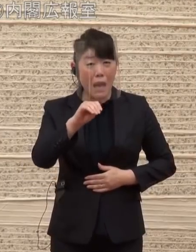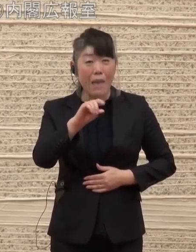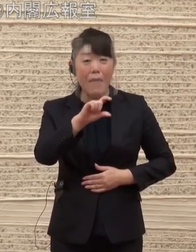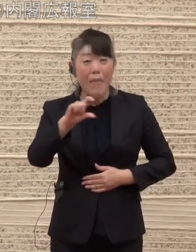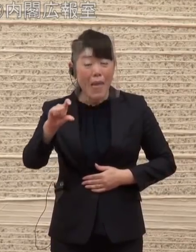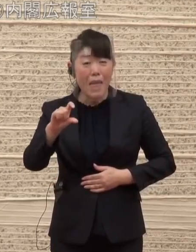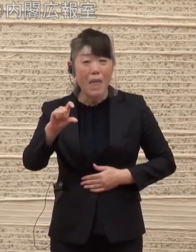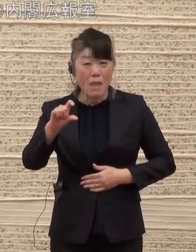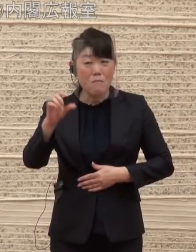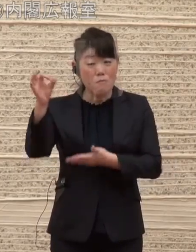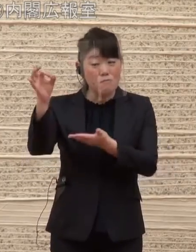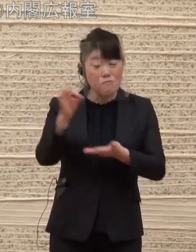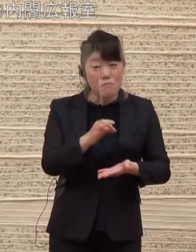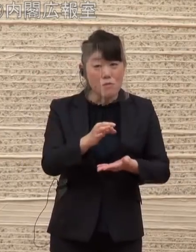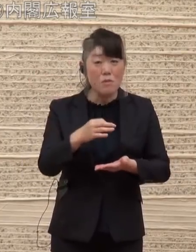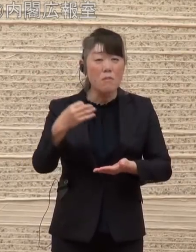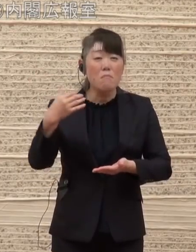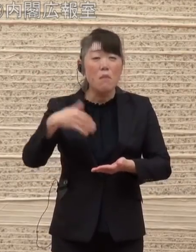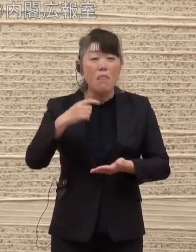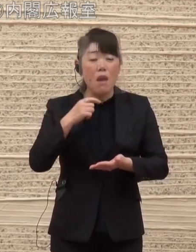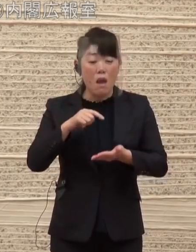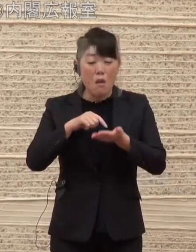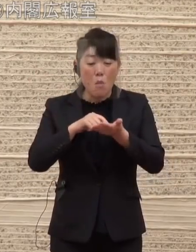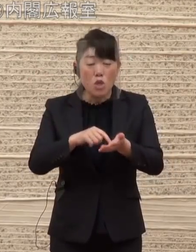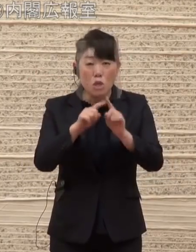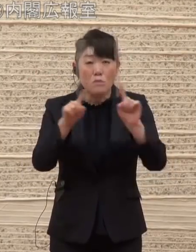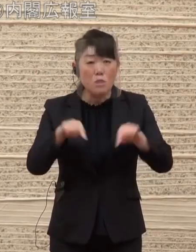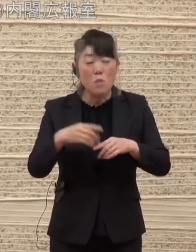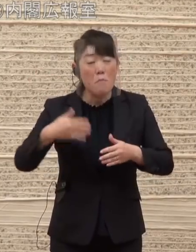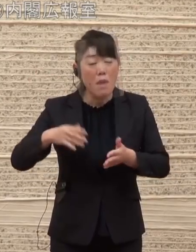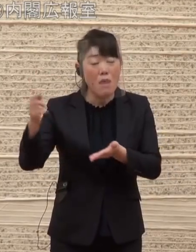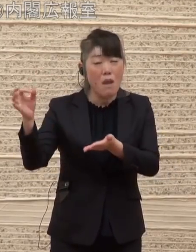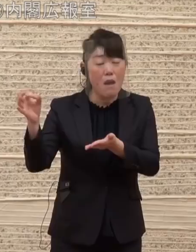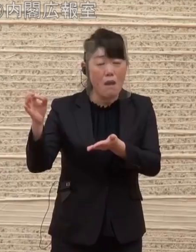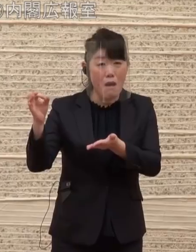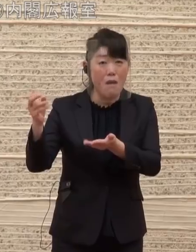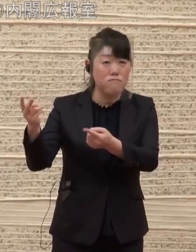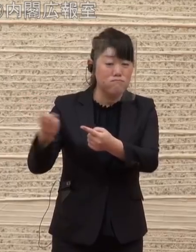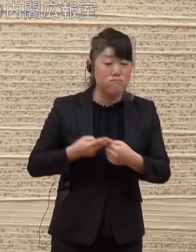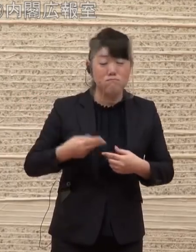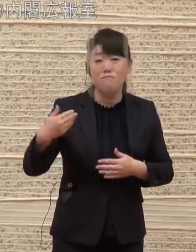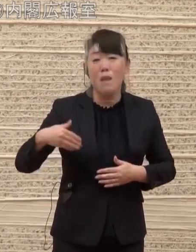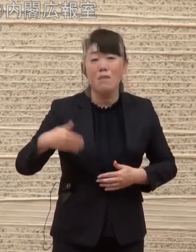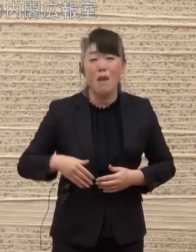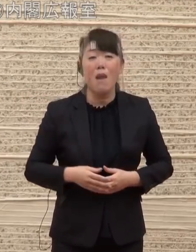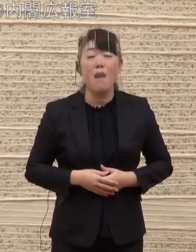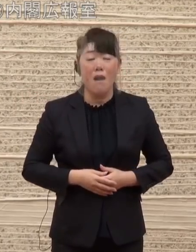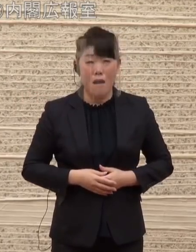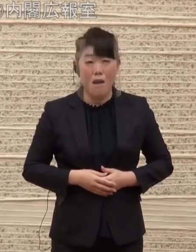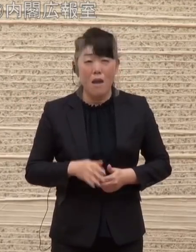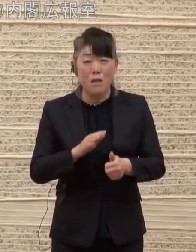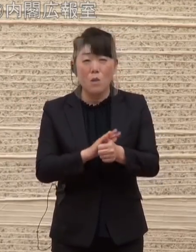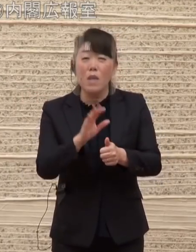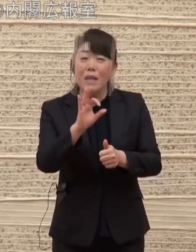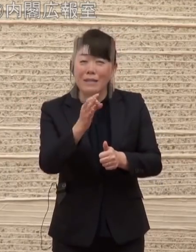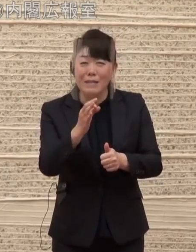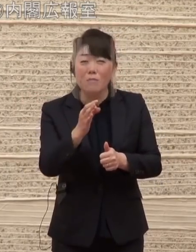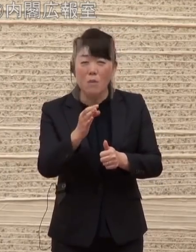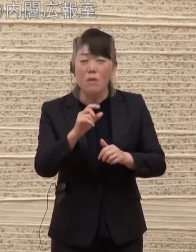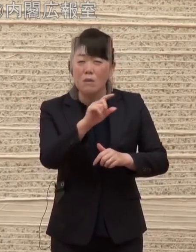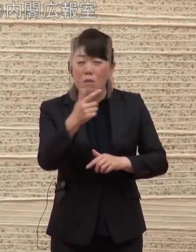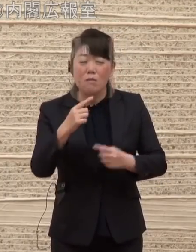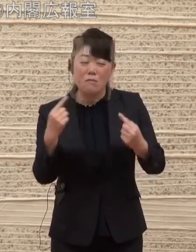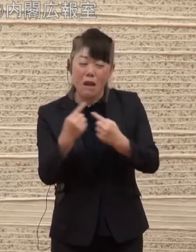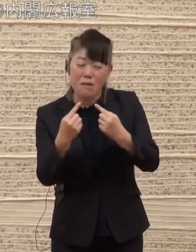私のところには未だに申し込み詳細とて覚えておりません雇用調整助成金のことも少しずつ改善されてはきたという